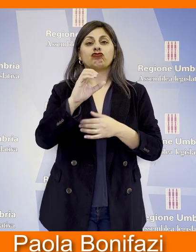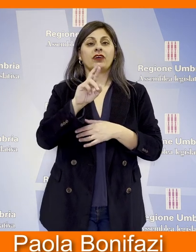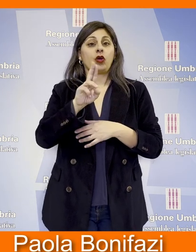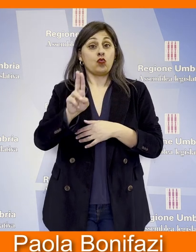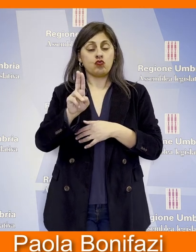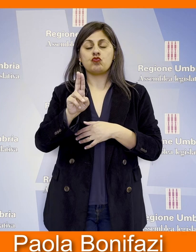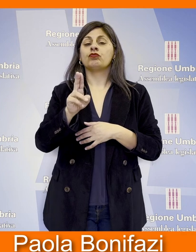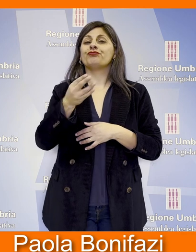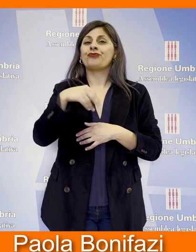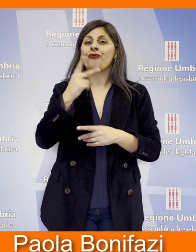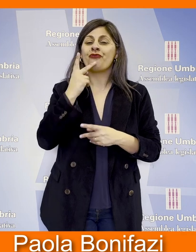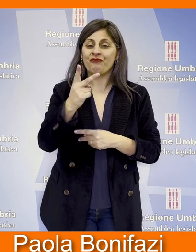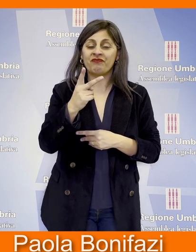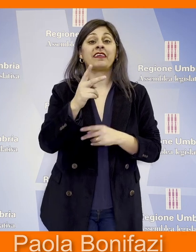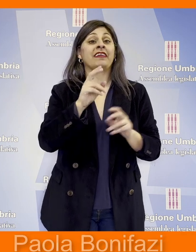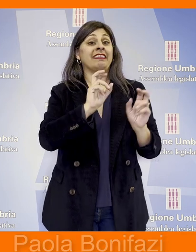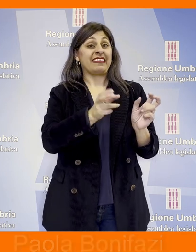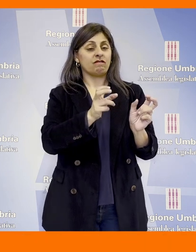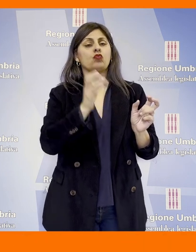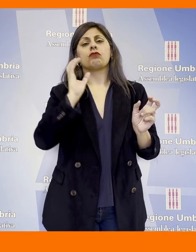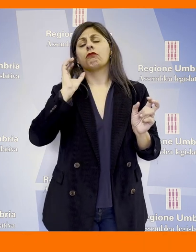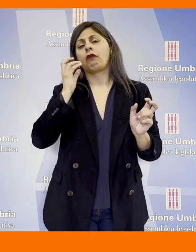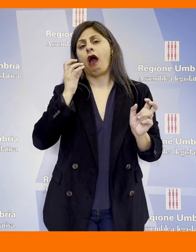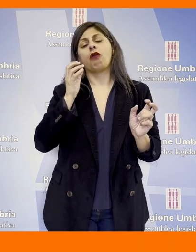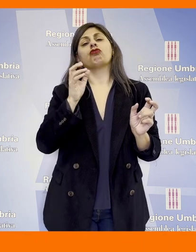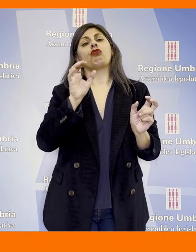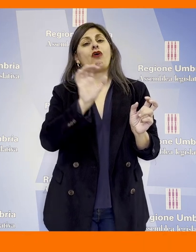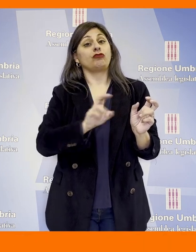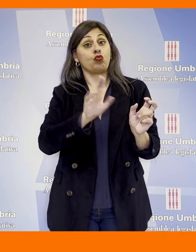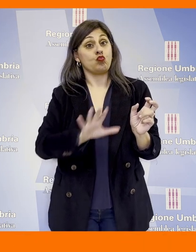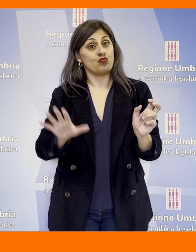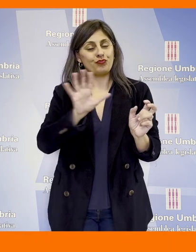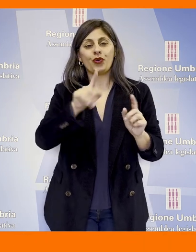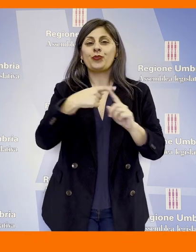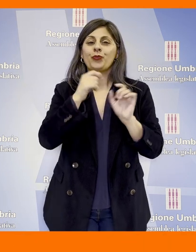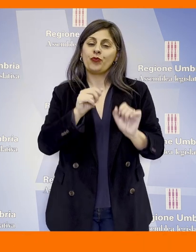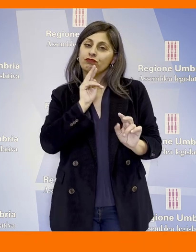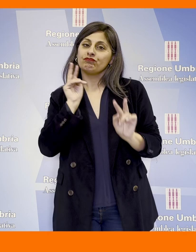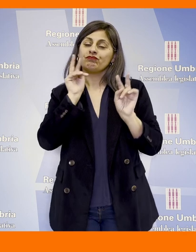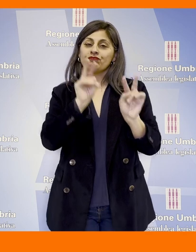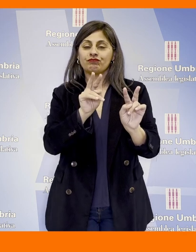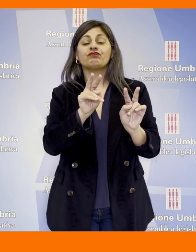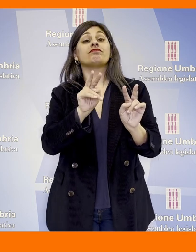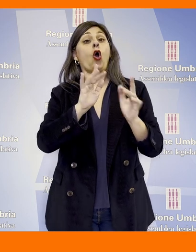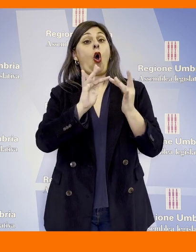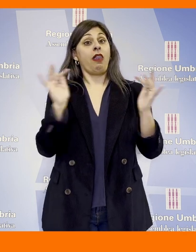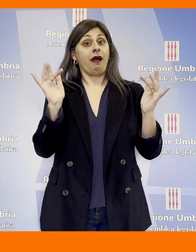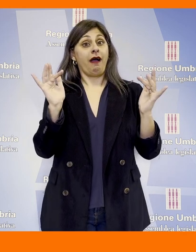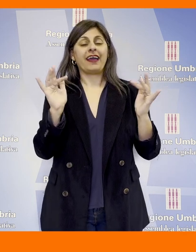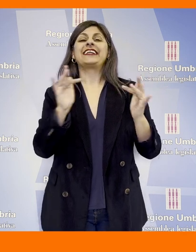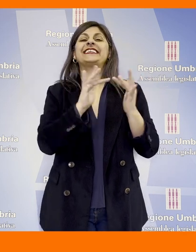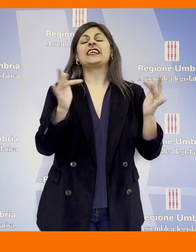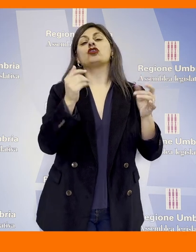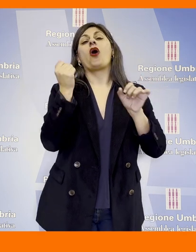TeleCRU va in onda sulle emittenti televisive e radiofoniche della Regione dell'Umbria e disponibile anche in rete